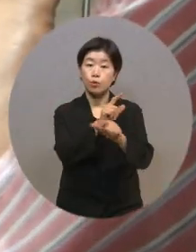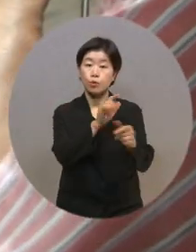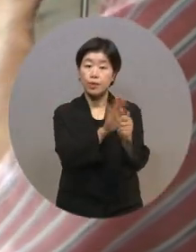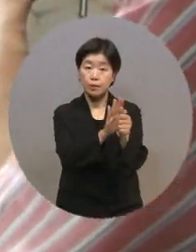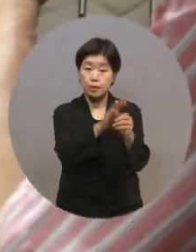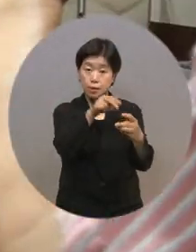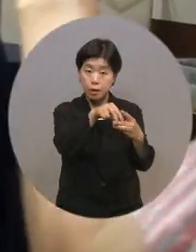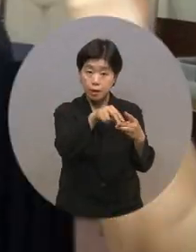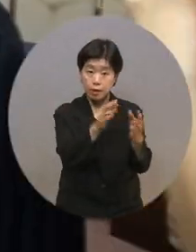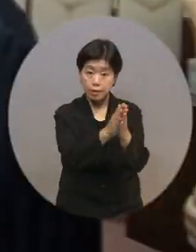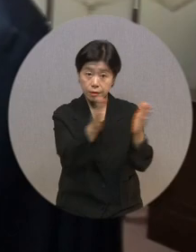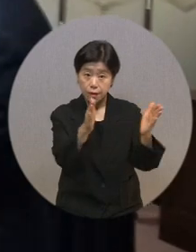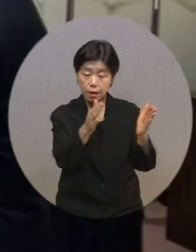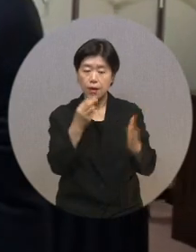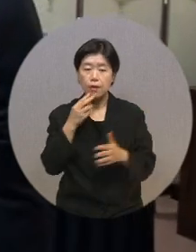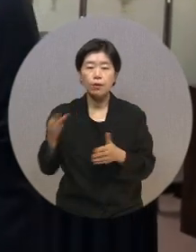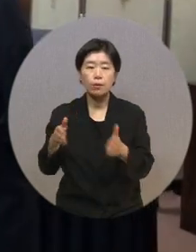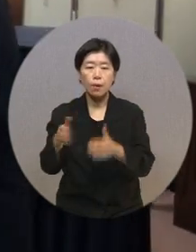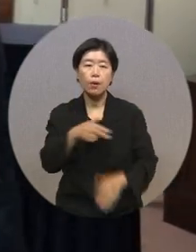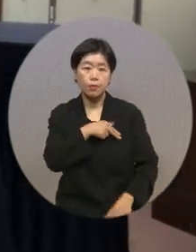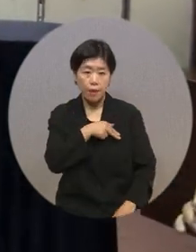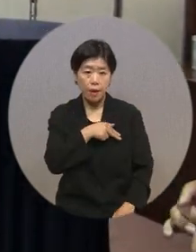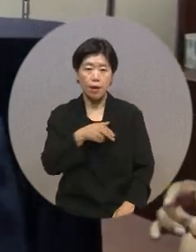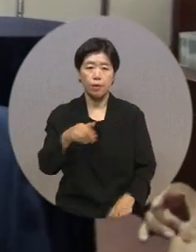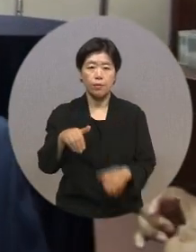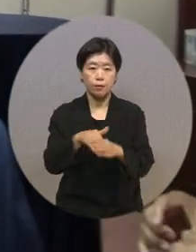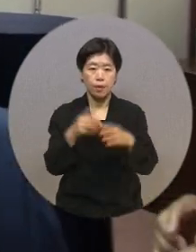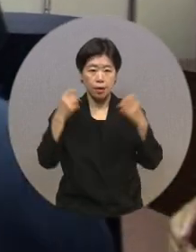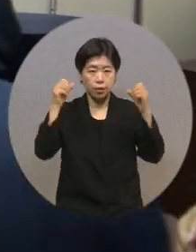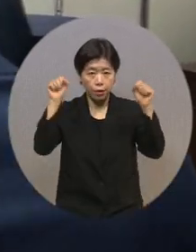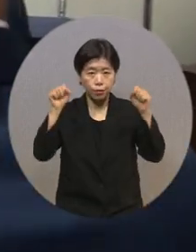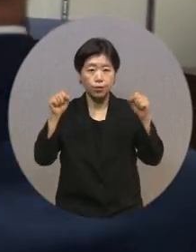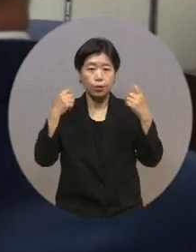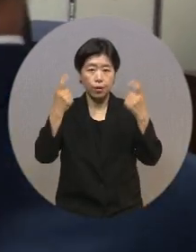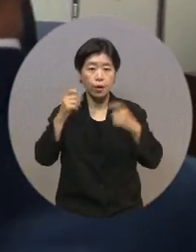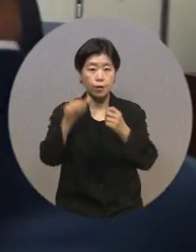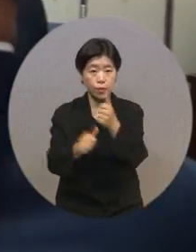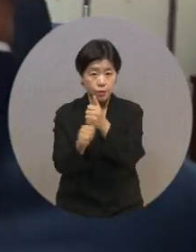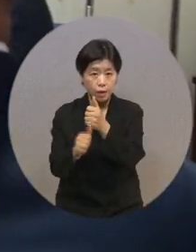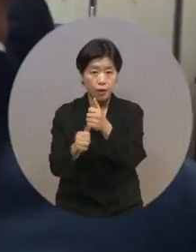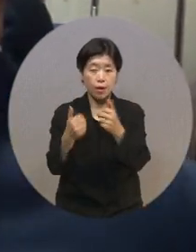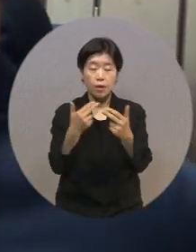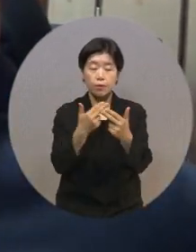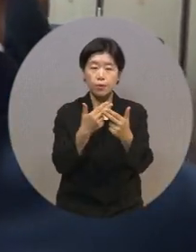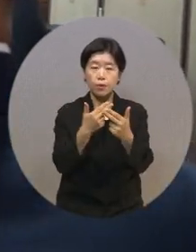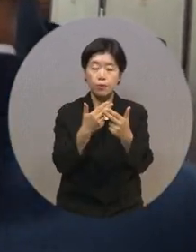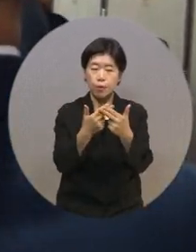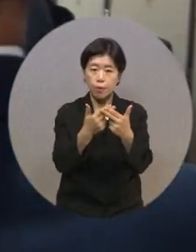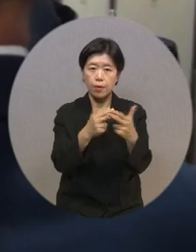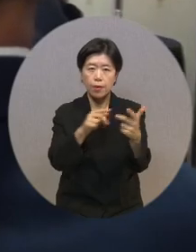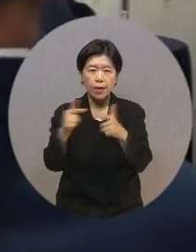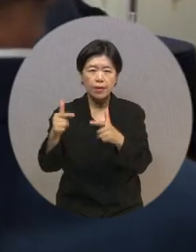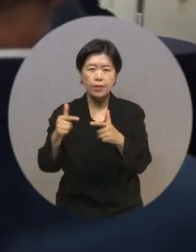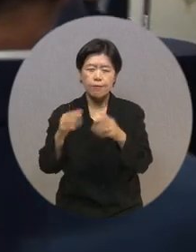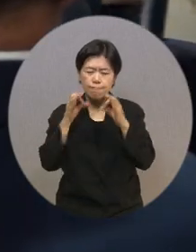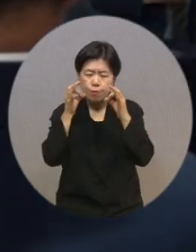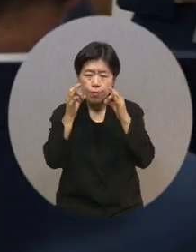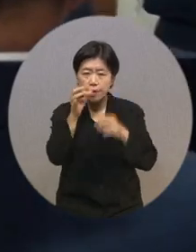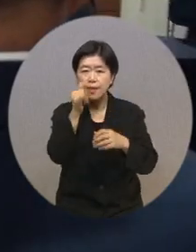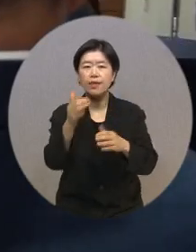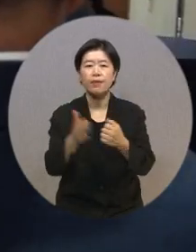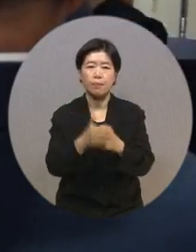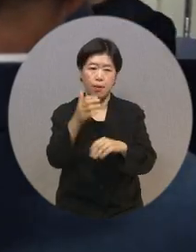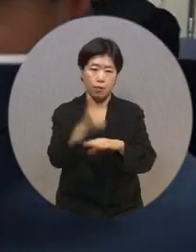출범은 경기도의회의 문화체육관광위원회와 체육회, 장애인체육회, 집행부의 노력의 결과였습니다.